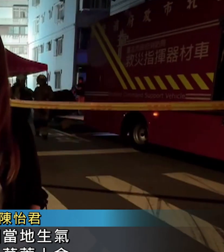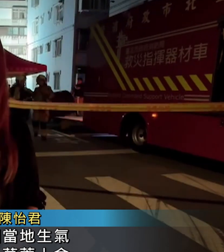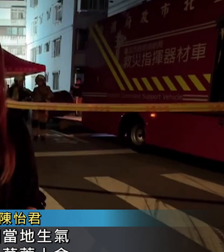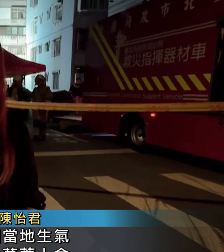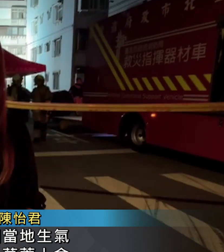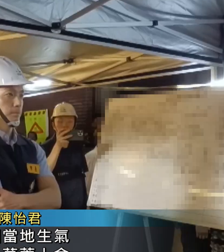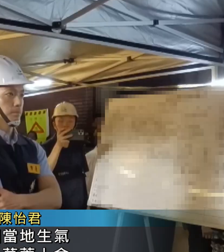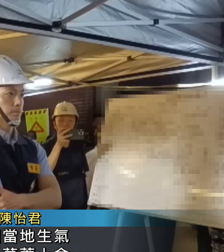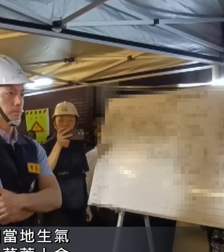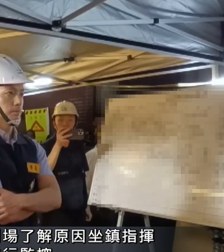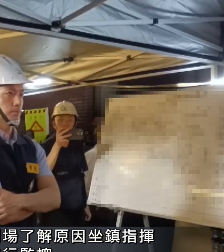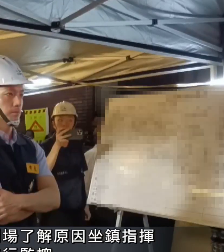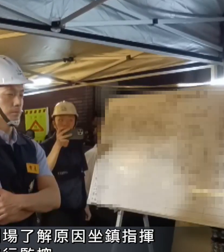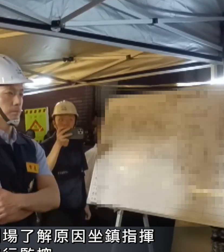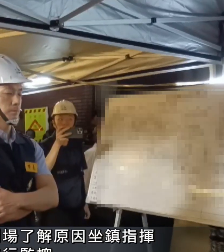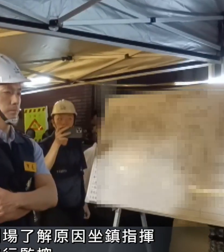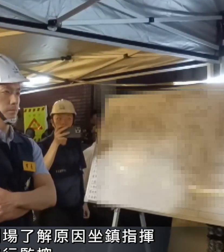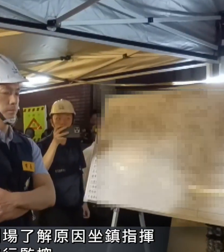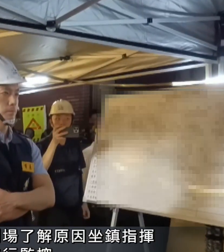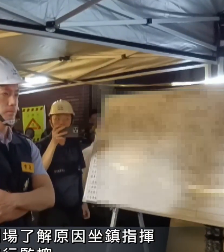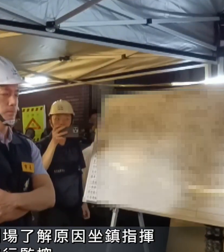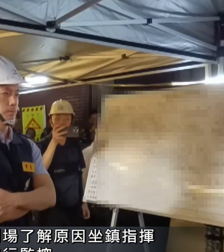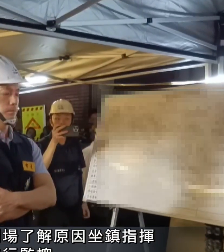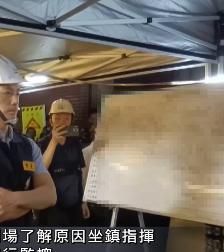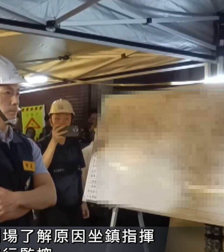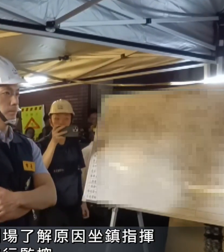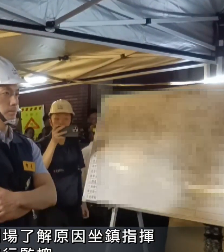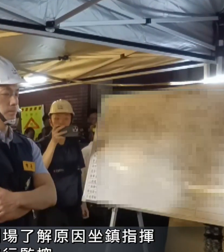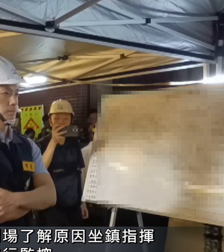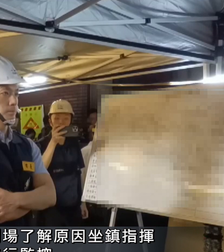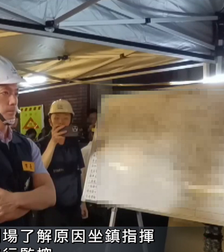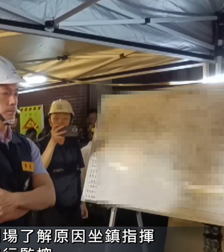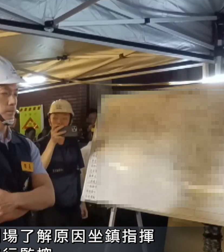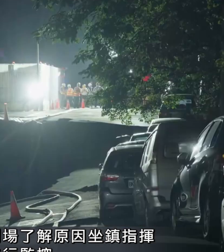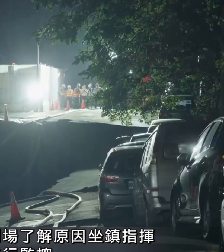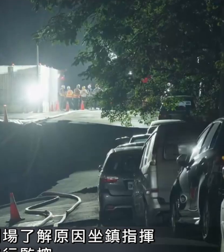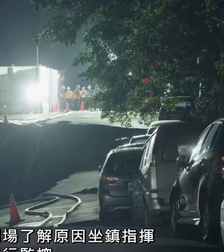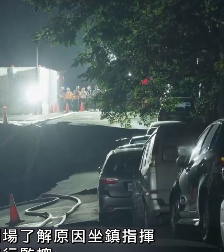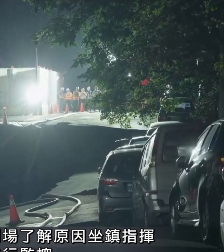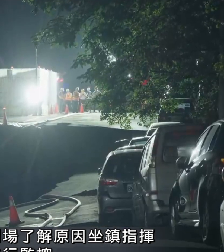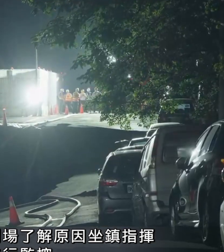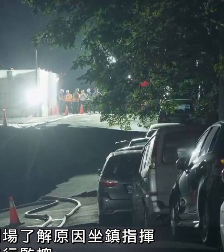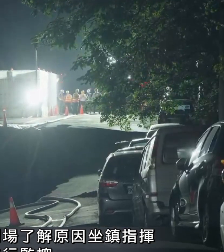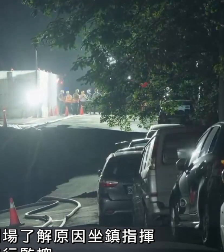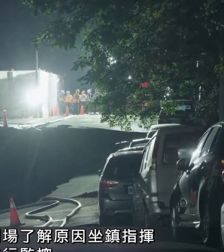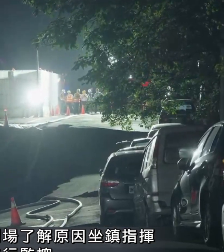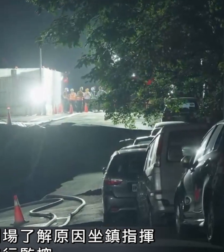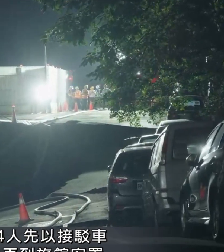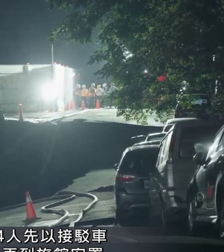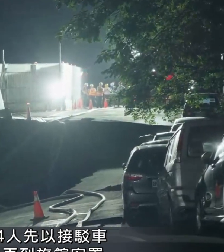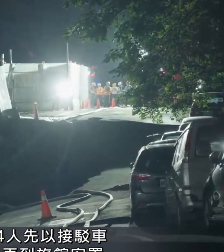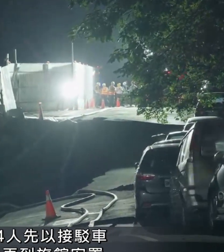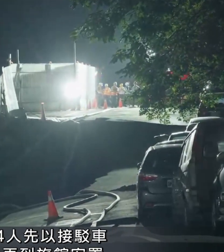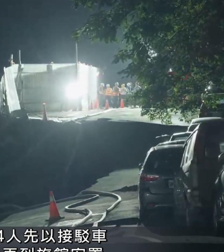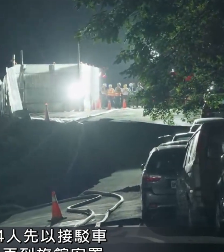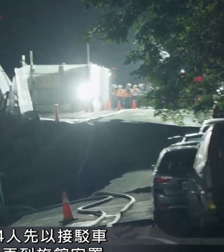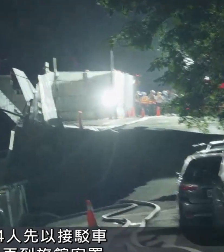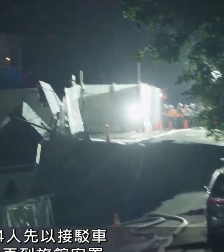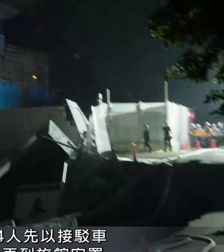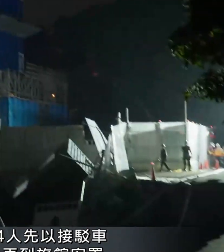人命啊。 台北市长蒋万安到场了解原因，坐镇指挥，并先以灌浆方式进行监控。目前共有35户